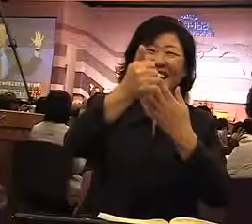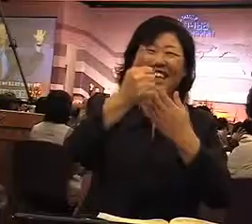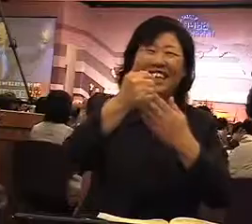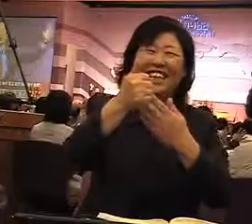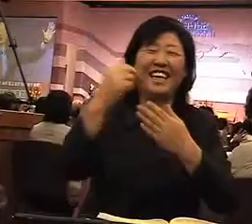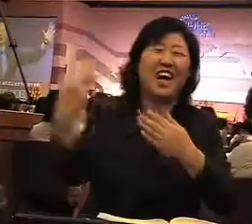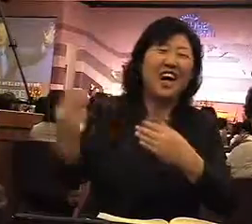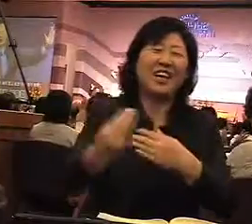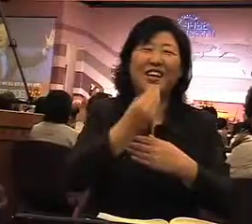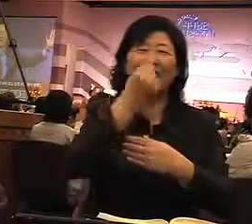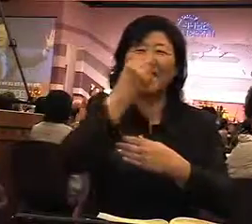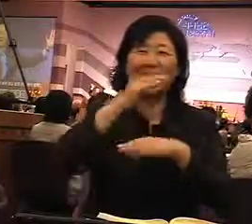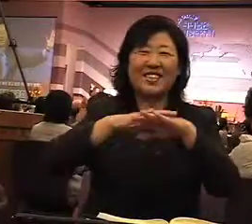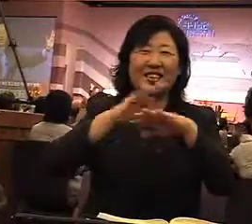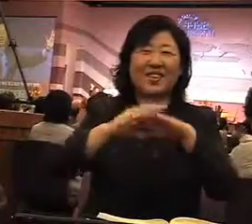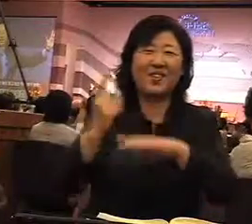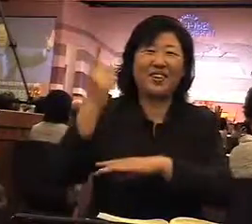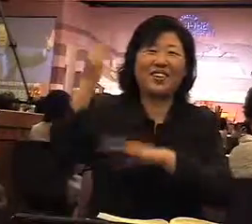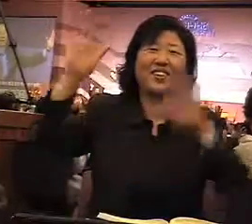거룩한 손 높이 들고